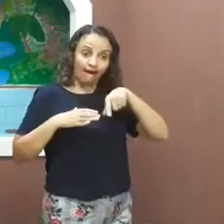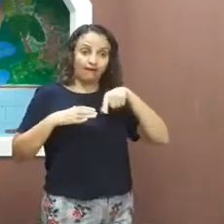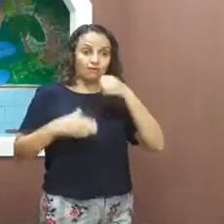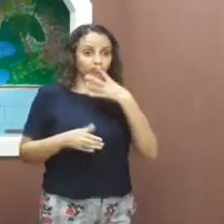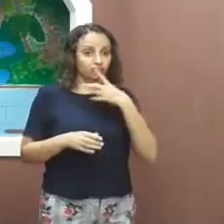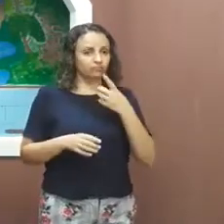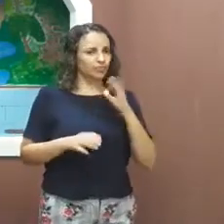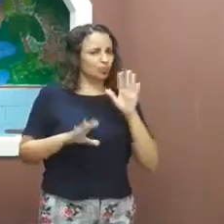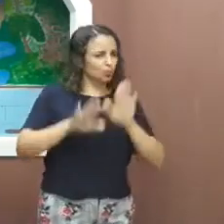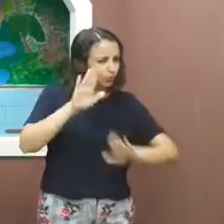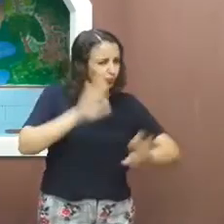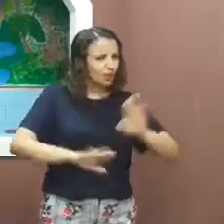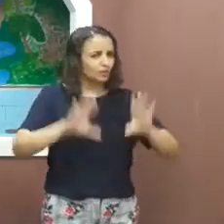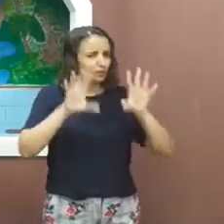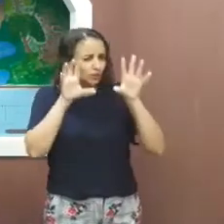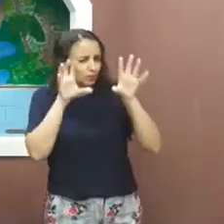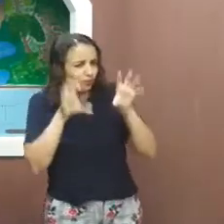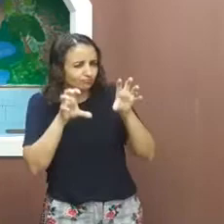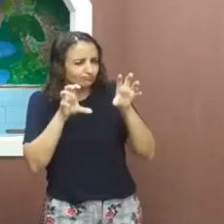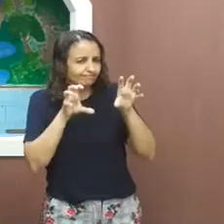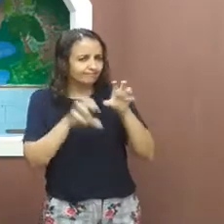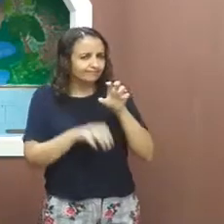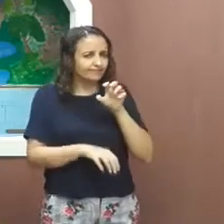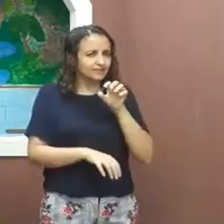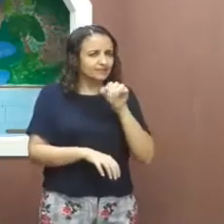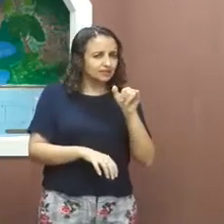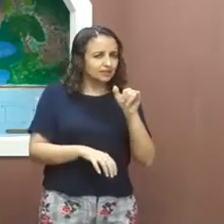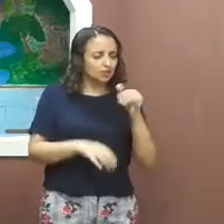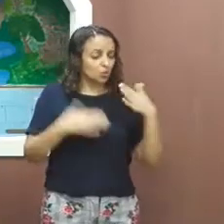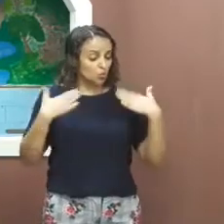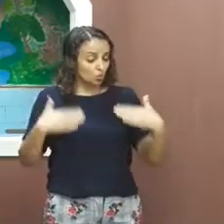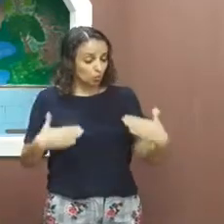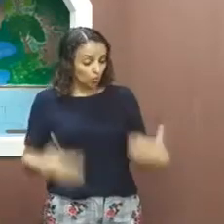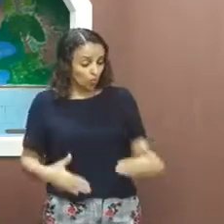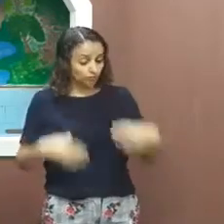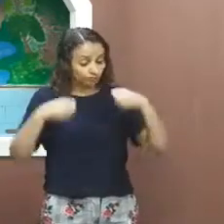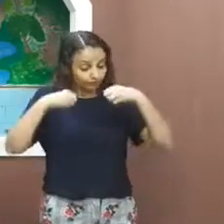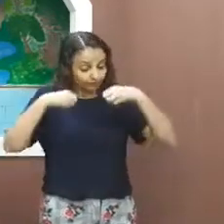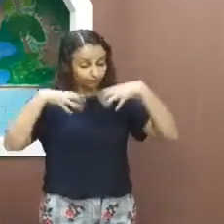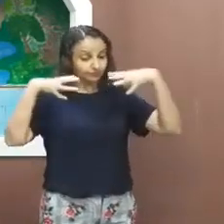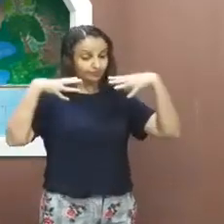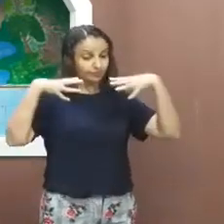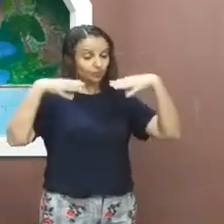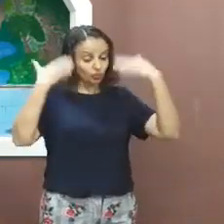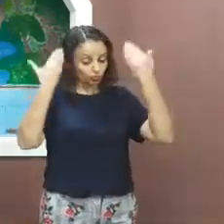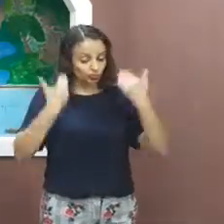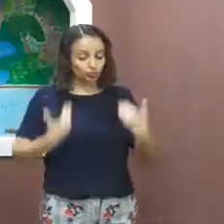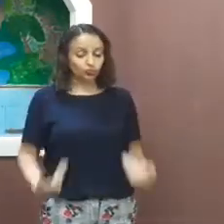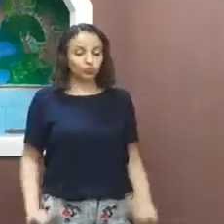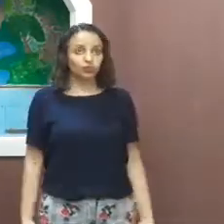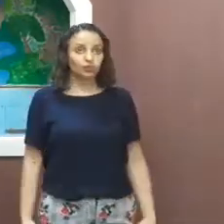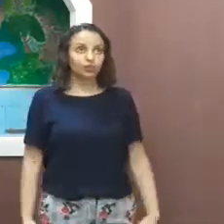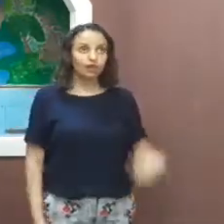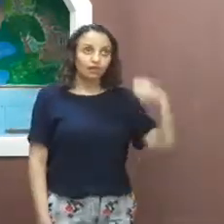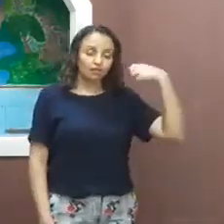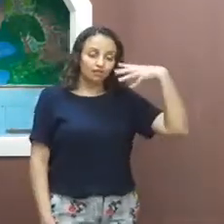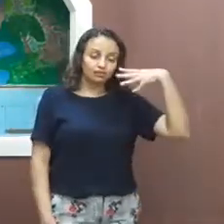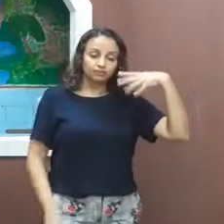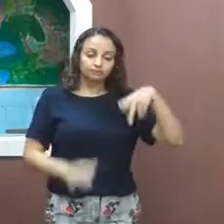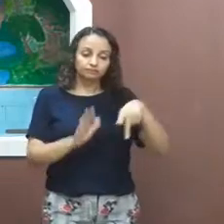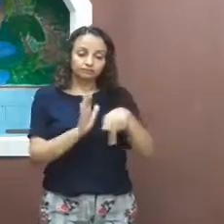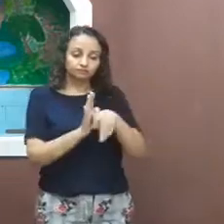seu corpo estiver cheio de luz e nenhuma parte dele estiver em trevas, estará completamente iluminado,